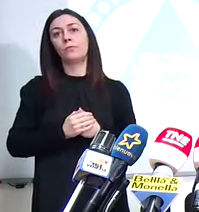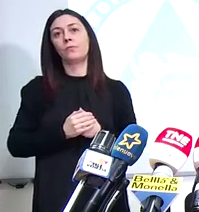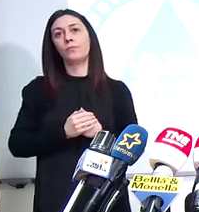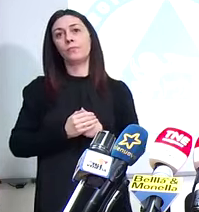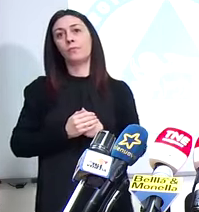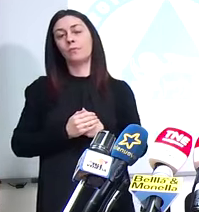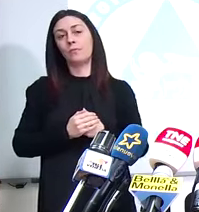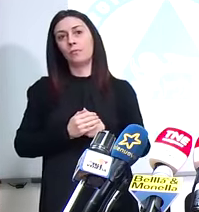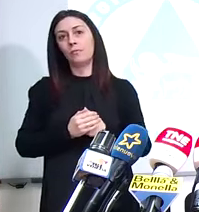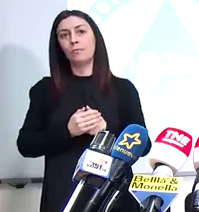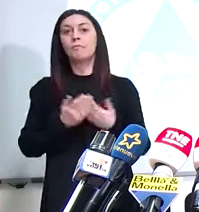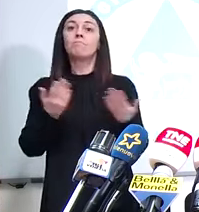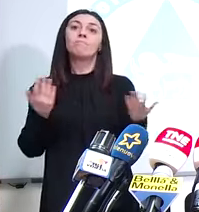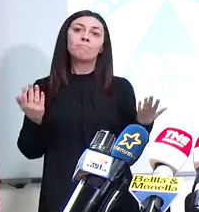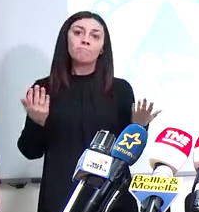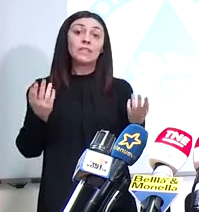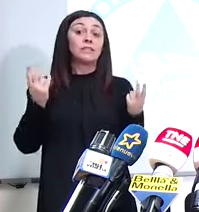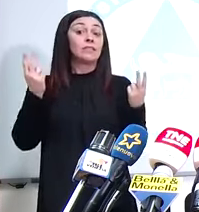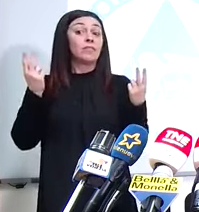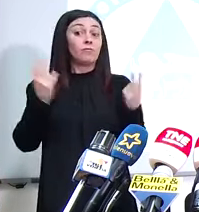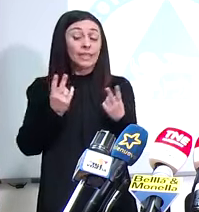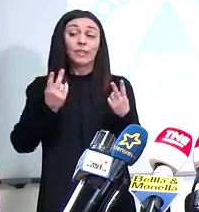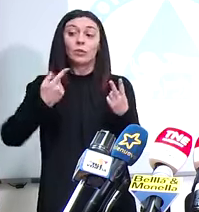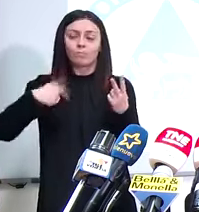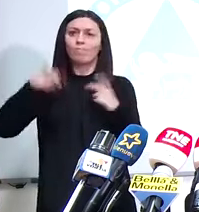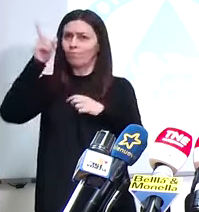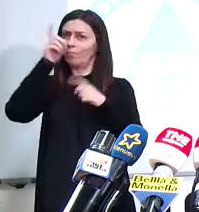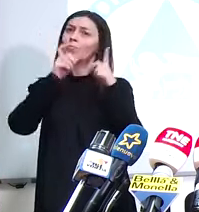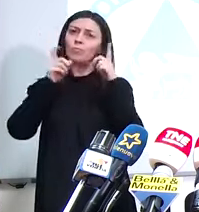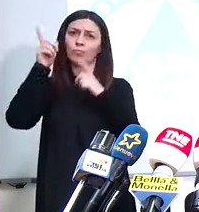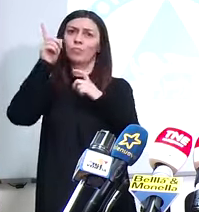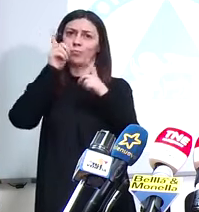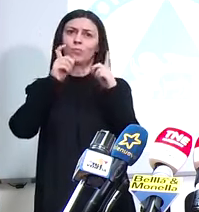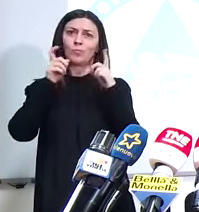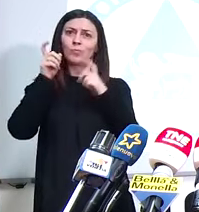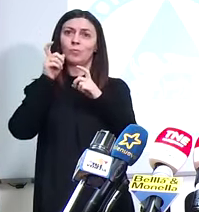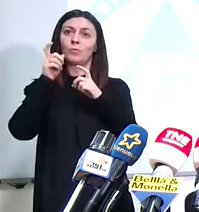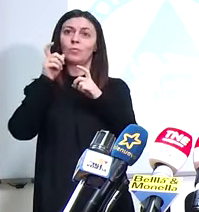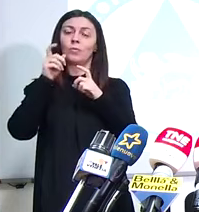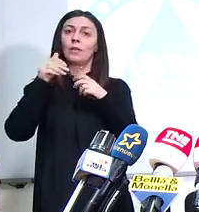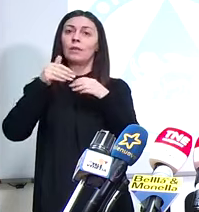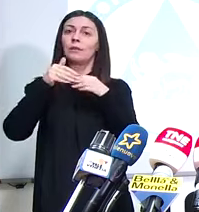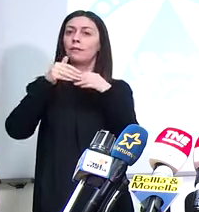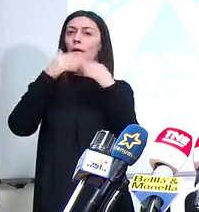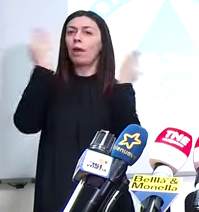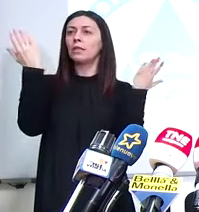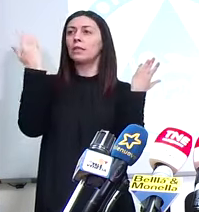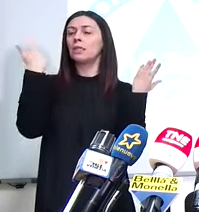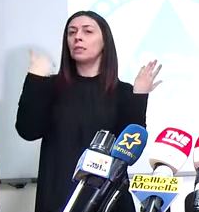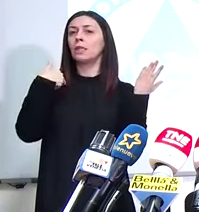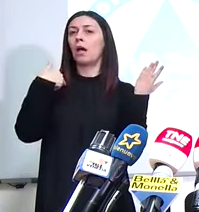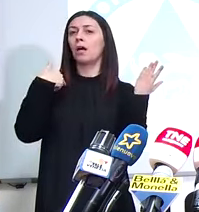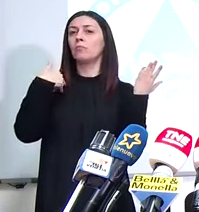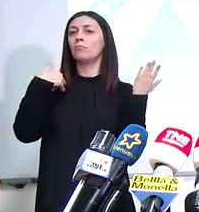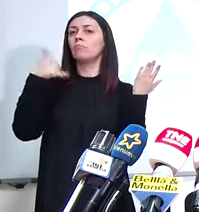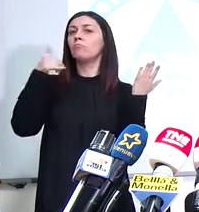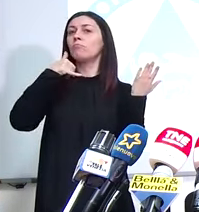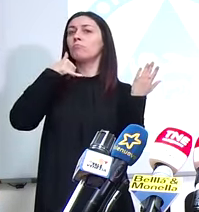c'è preoccupazione questa mattina ho avuto anche uno scambio di battute ci sono sentiti al telefono